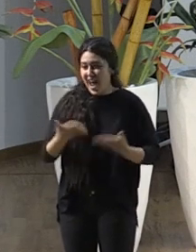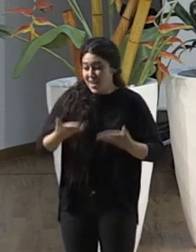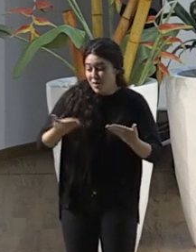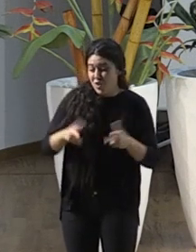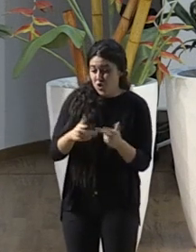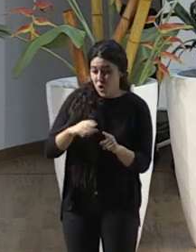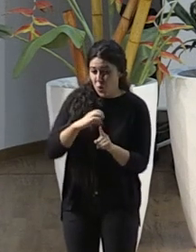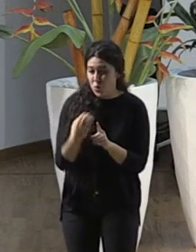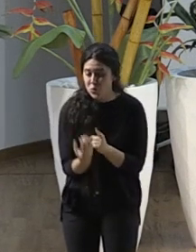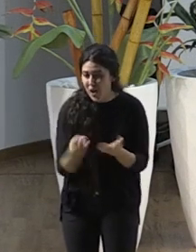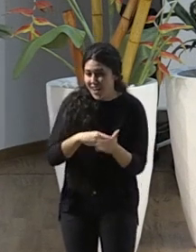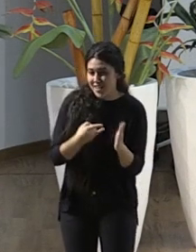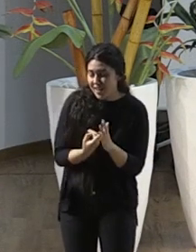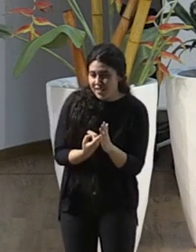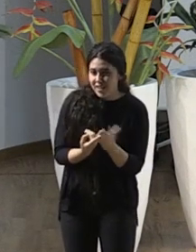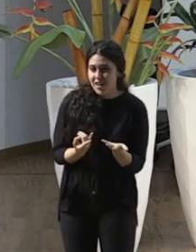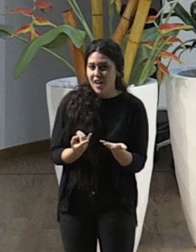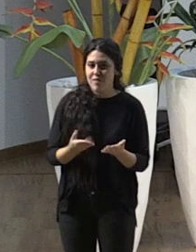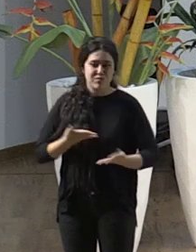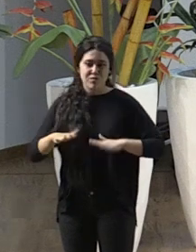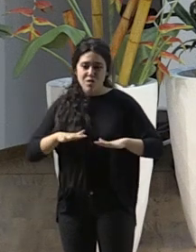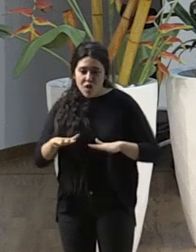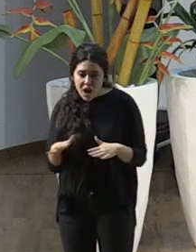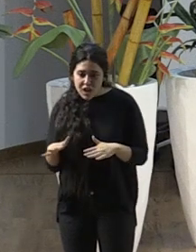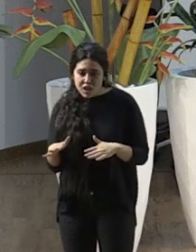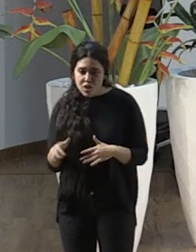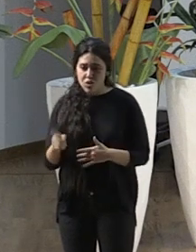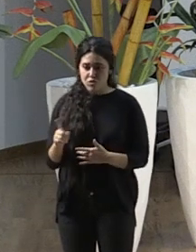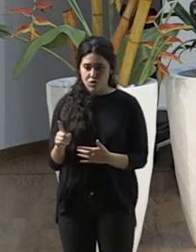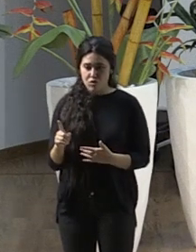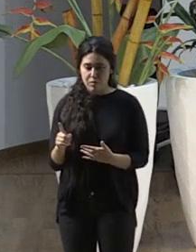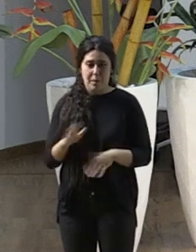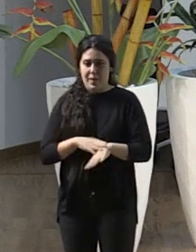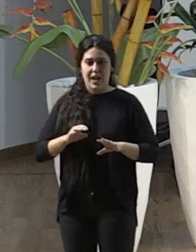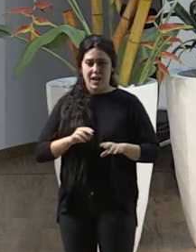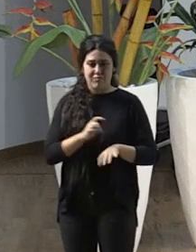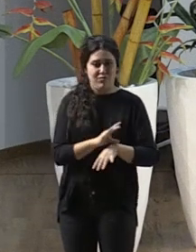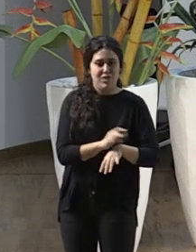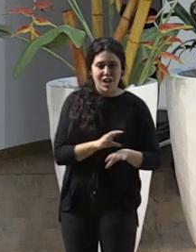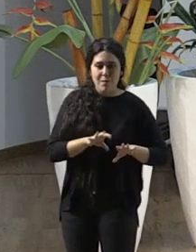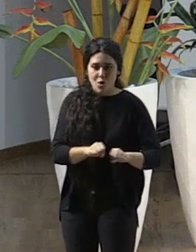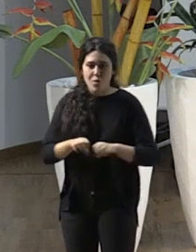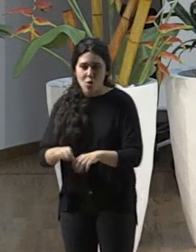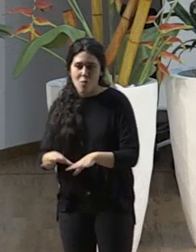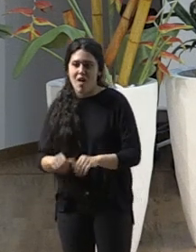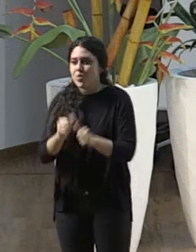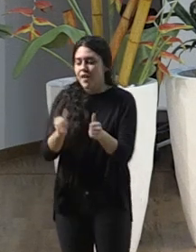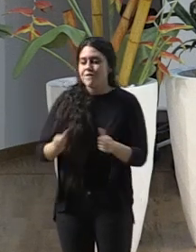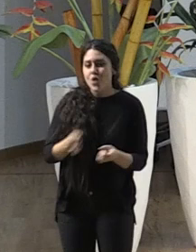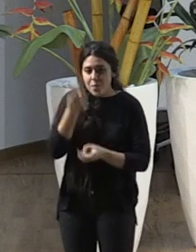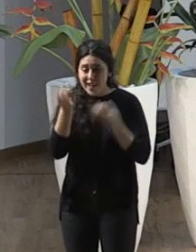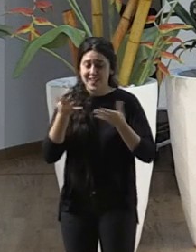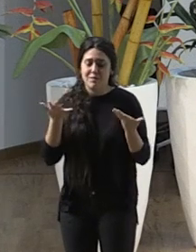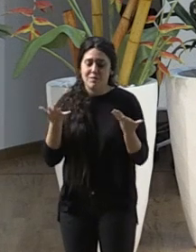estrategia o como acción para ocupar el tiempo libre de forma creativa o no alienante, sino